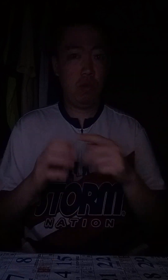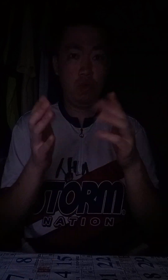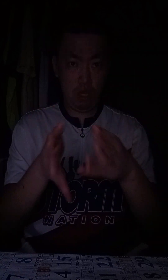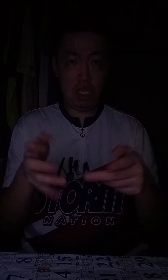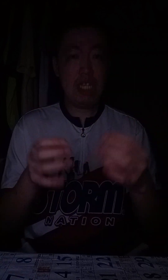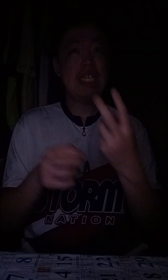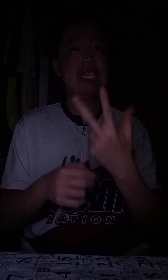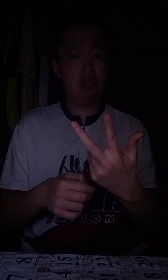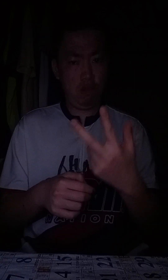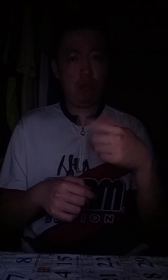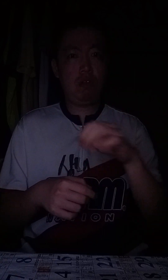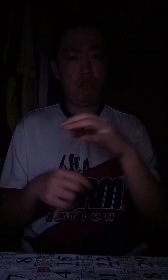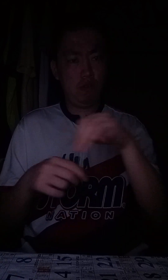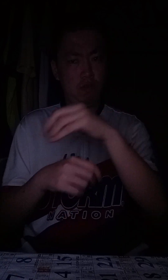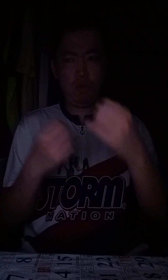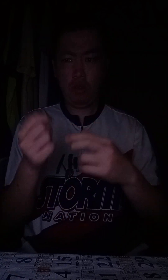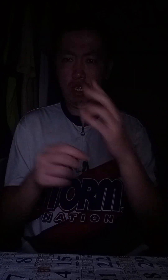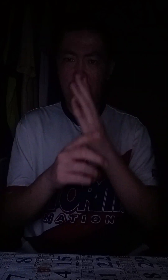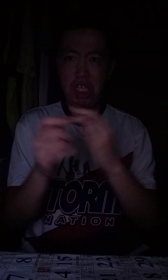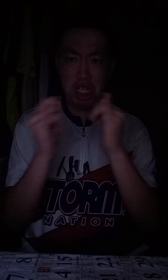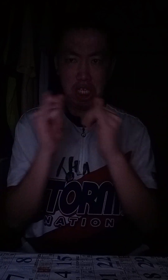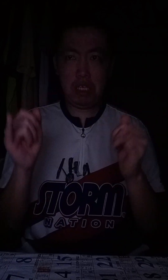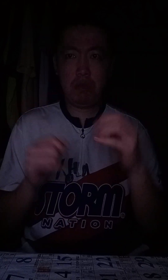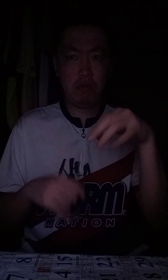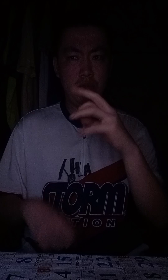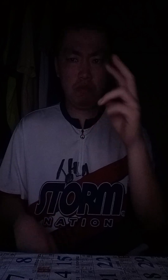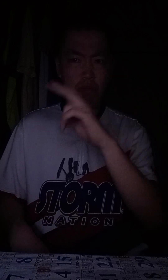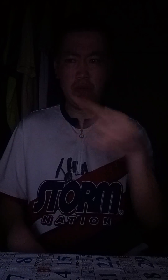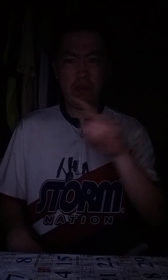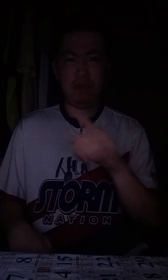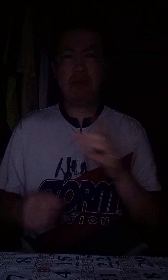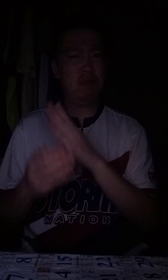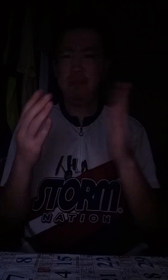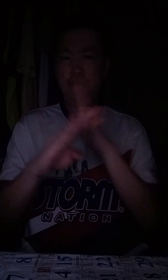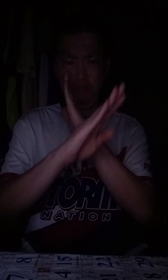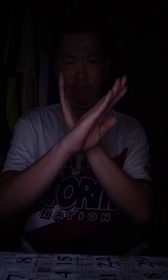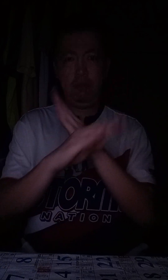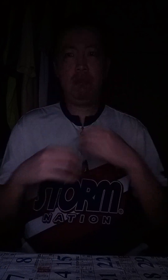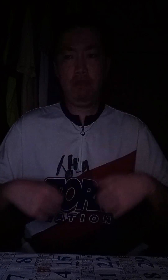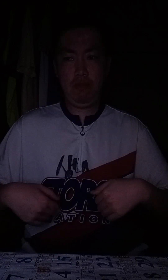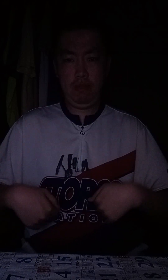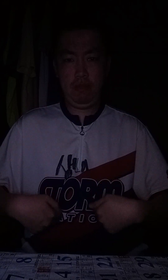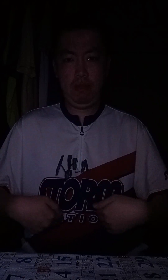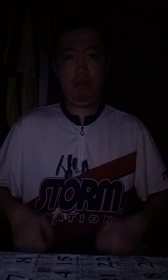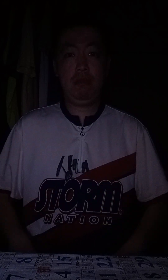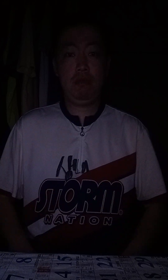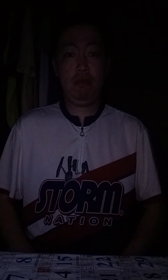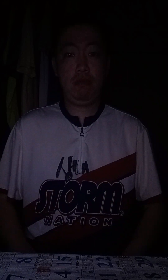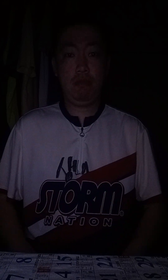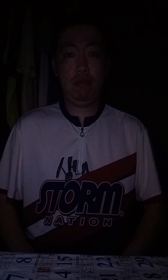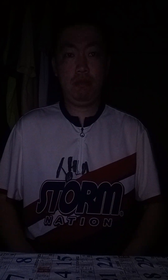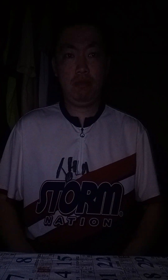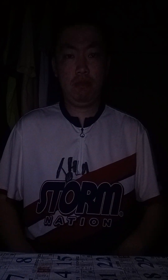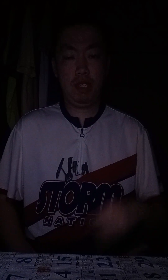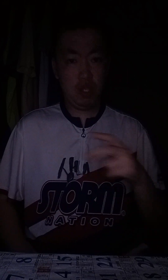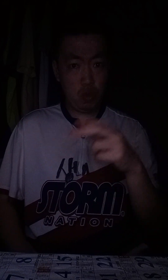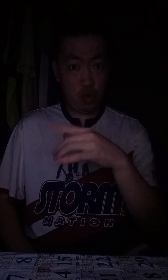시속 30km의 속도 제한이 있지만 어린이 보호구역은 아닌 것으로 파악됐습니다. 경찰은